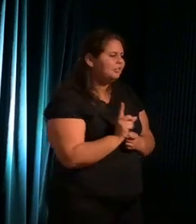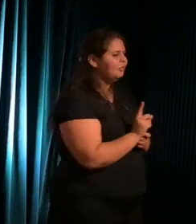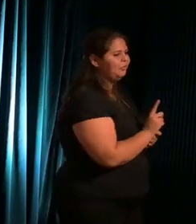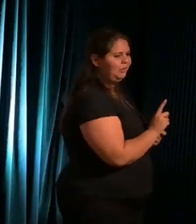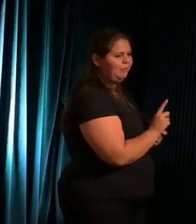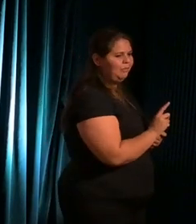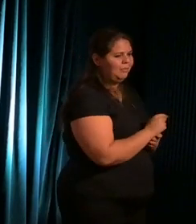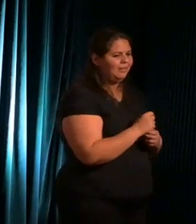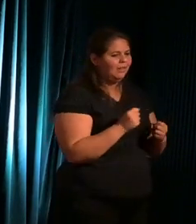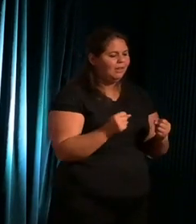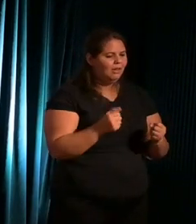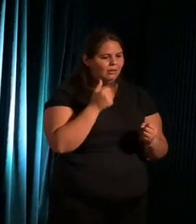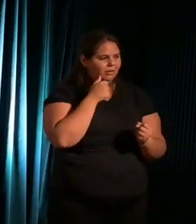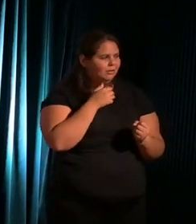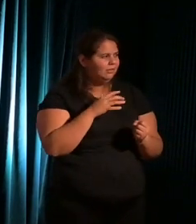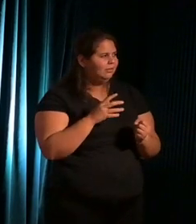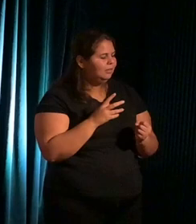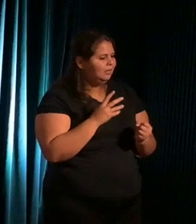imediatamente,